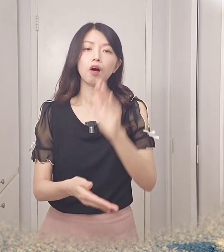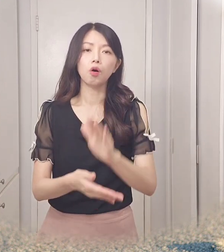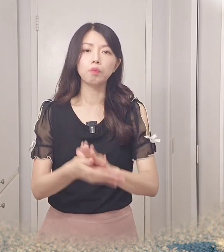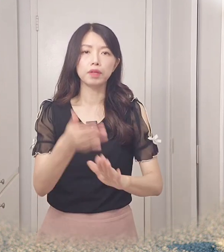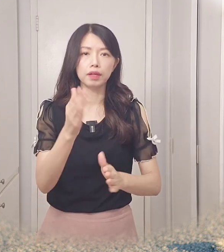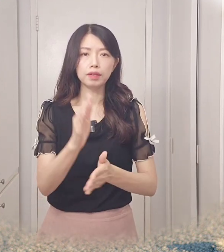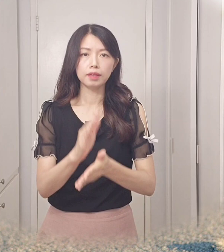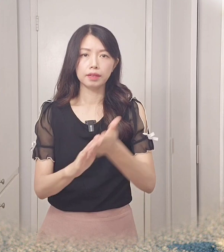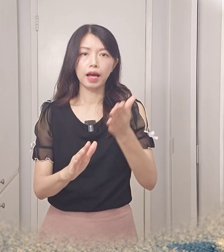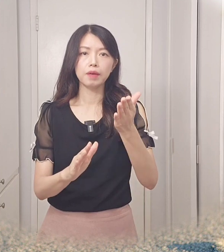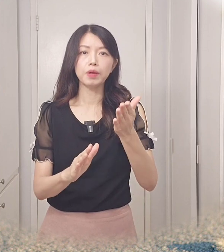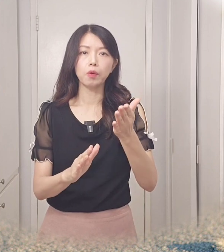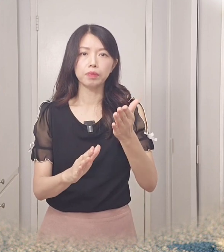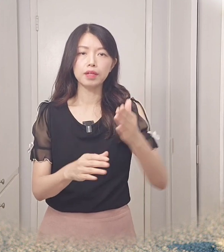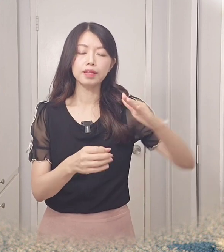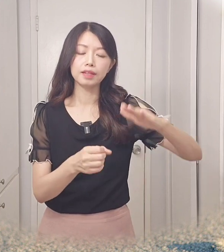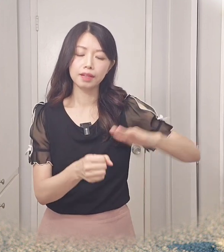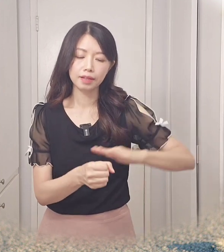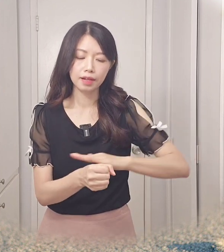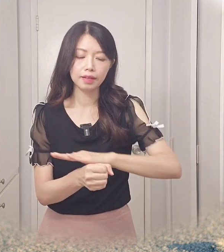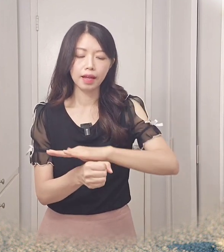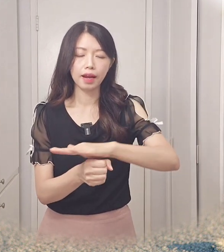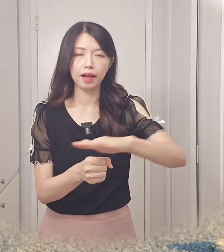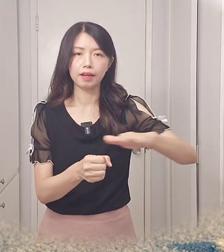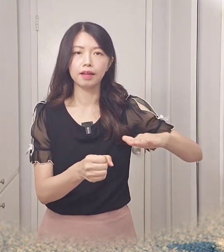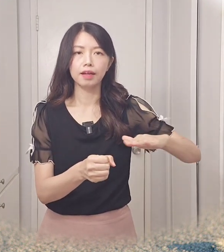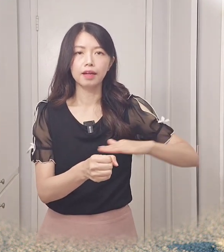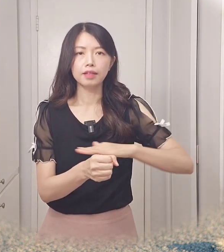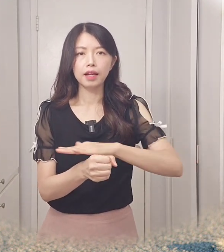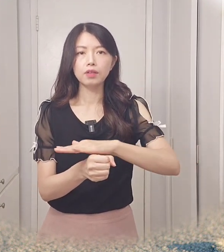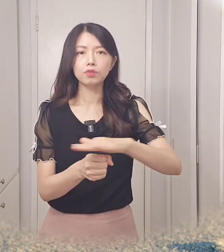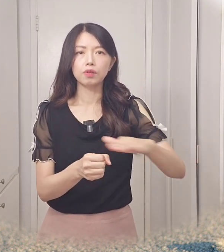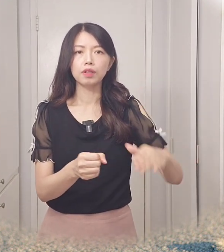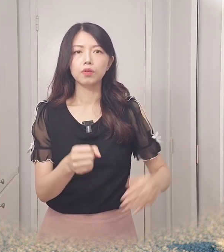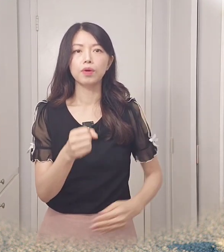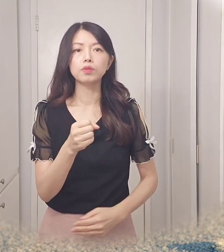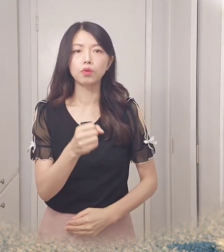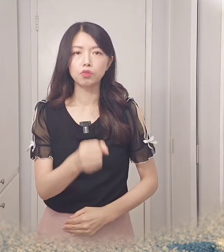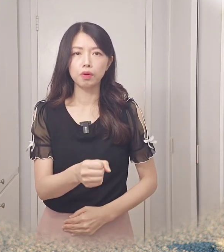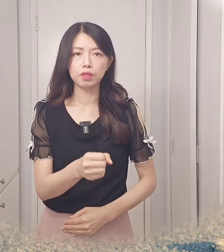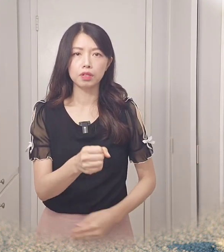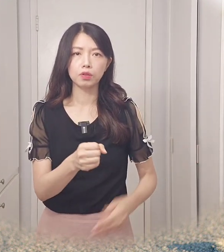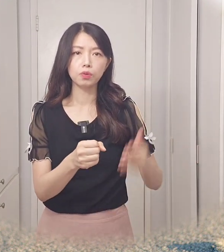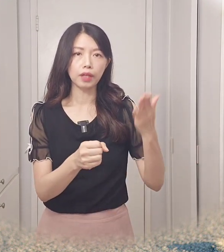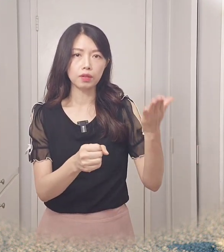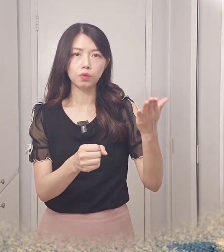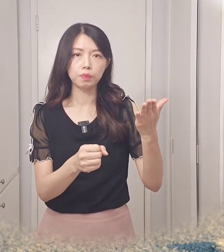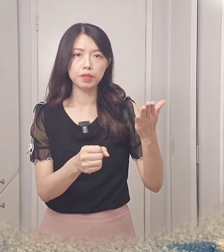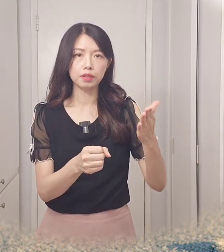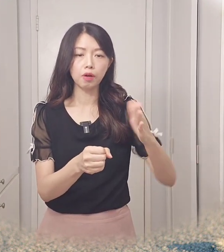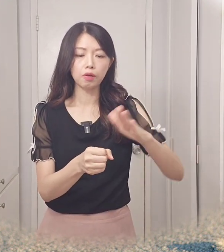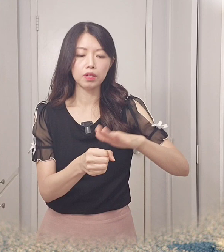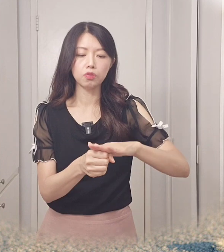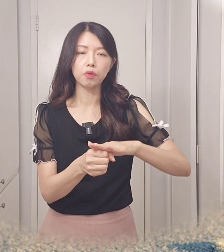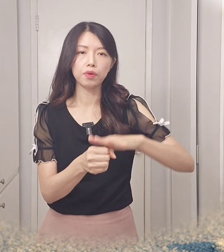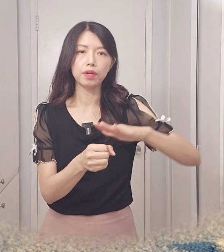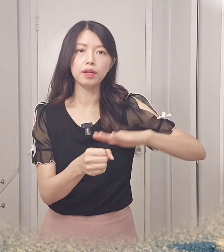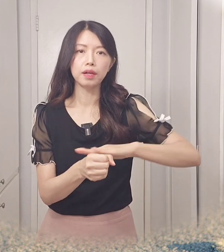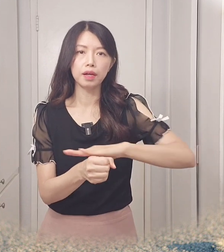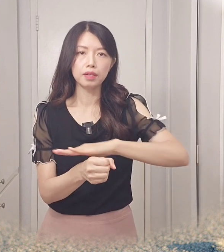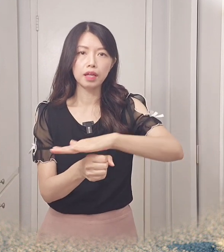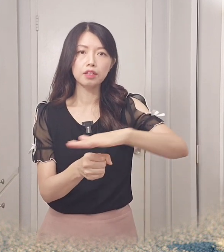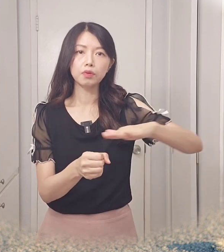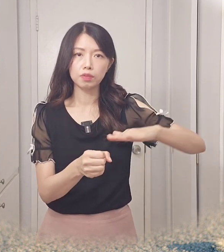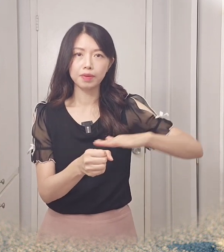끝이 없는, 다함이 없는 사랑. 사랑 수어는 왼손은 주먹 쥐시고 다른 손을 펴셔서 이 주먹